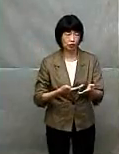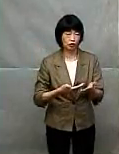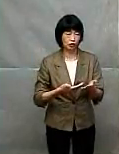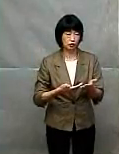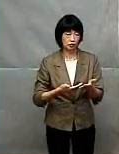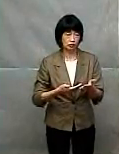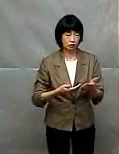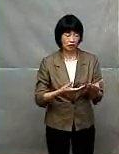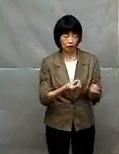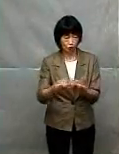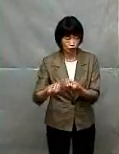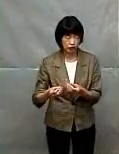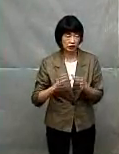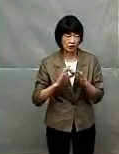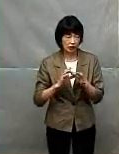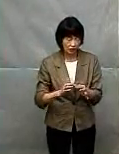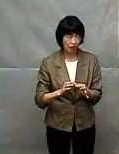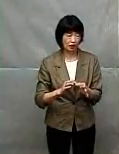ますので、